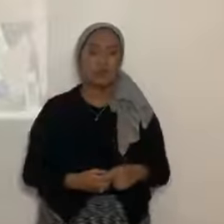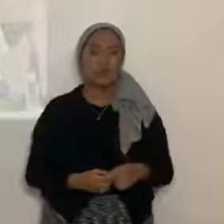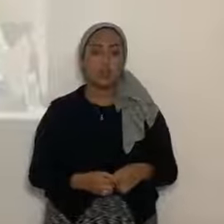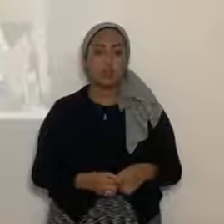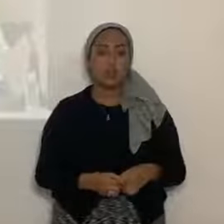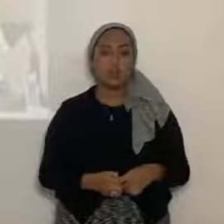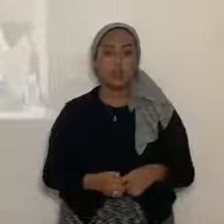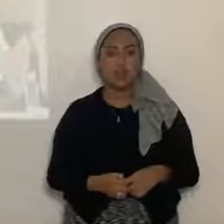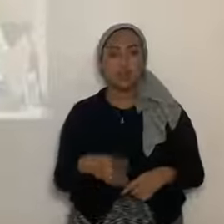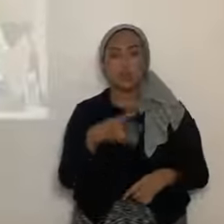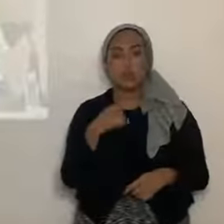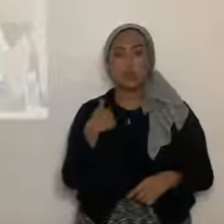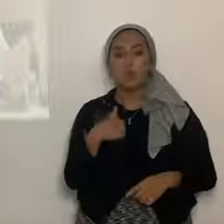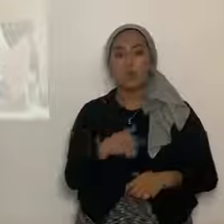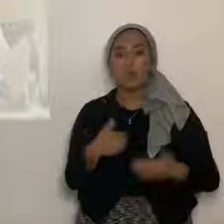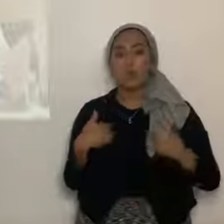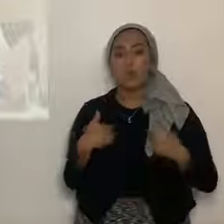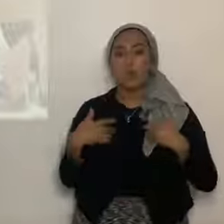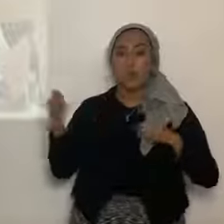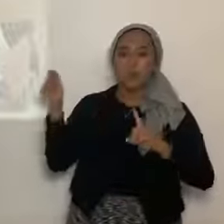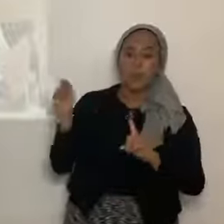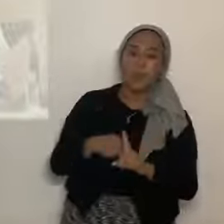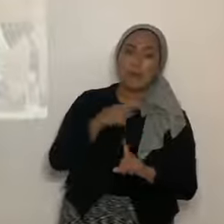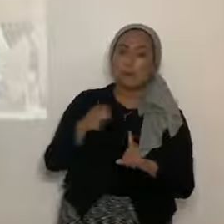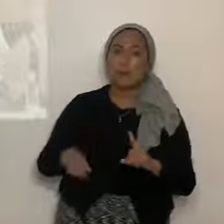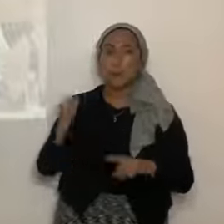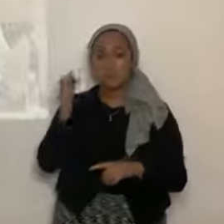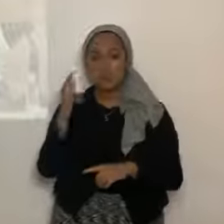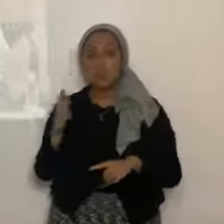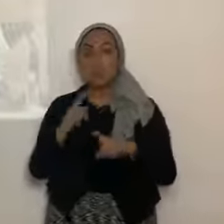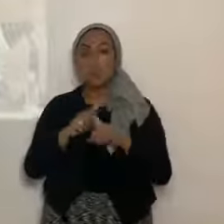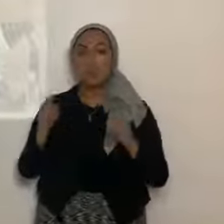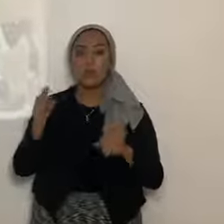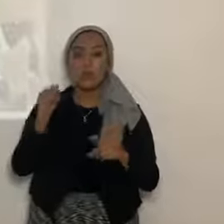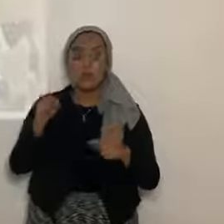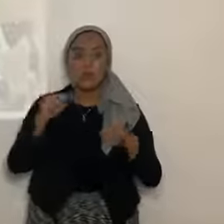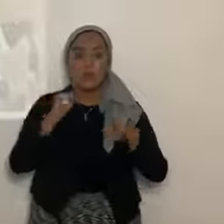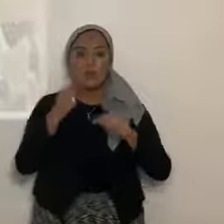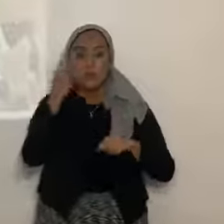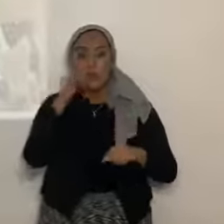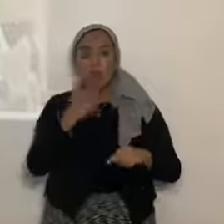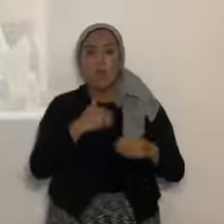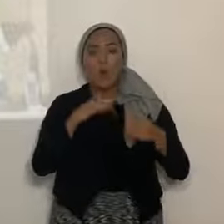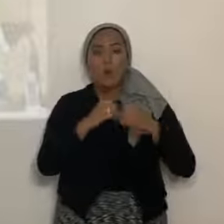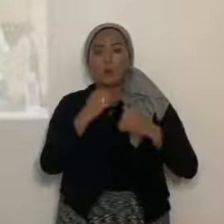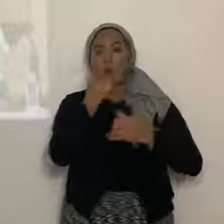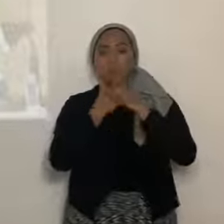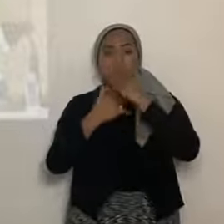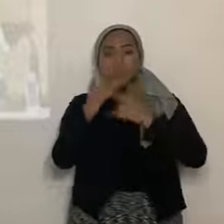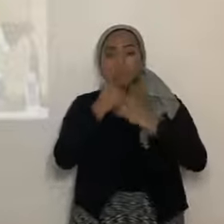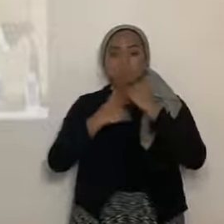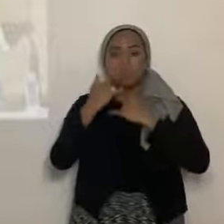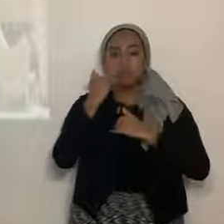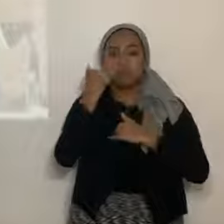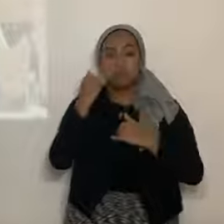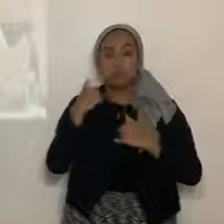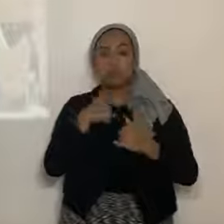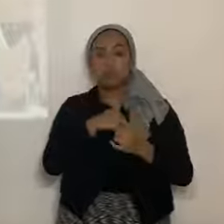Y nosotros le tuvimos por azotado, por herido de Yahweh y abatido. Mal herido fue por nuestras rebeliones. ¿Seguiremos entonces en pecado? Mejor,